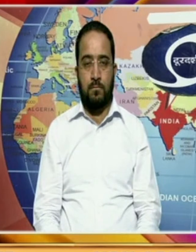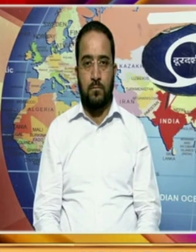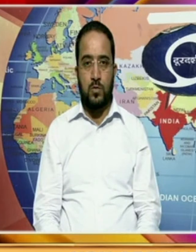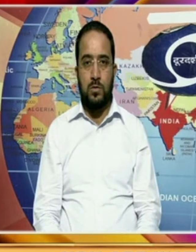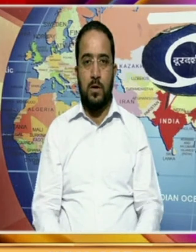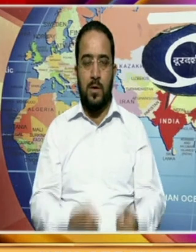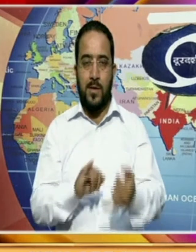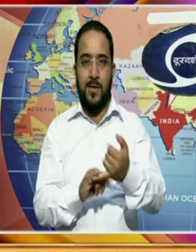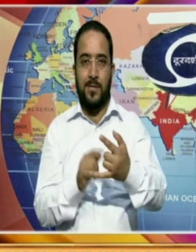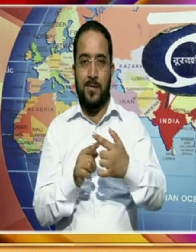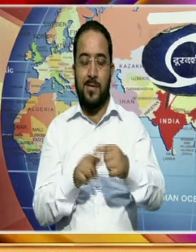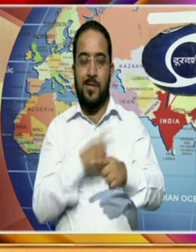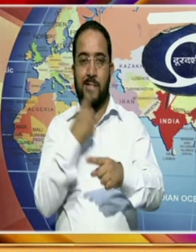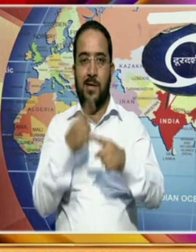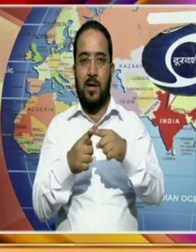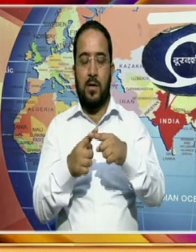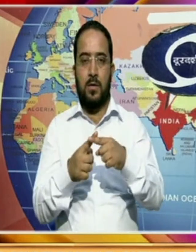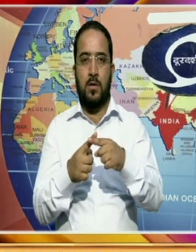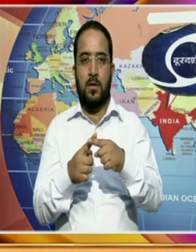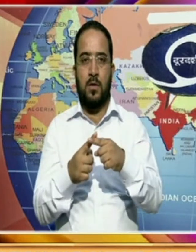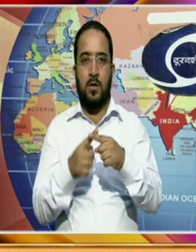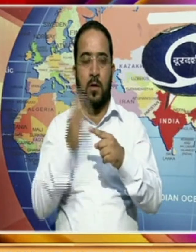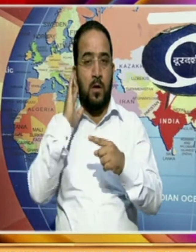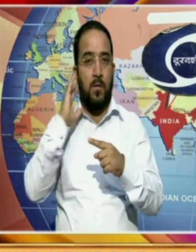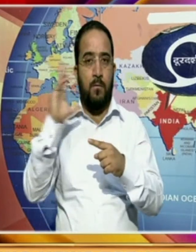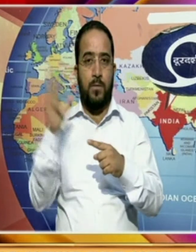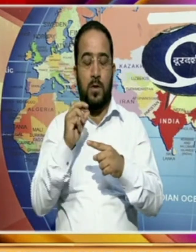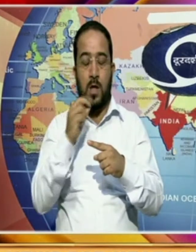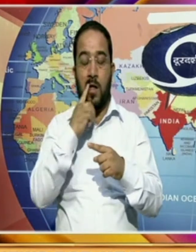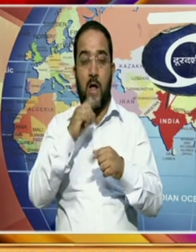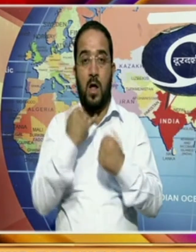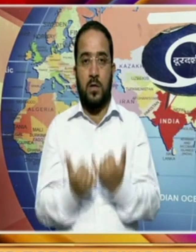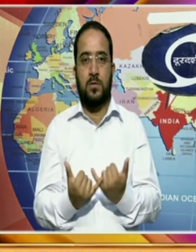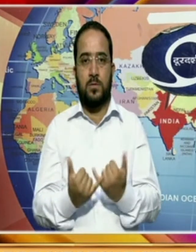स्टेट टैक्सेस डिपार्टमेंट कश्मीर की खसूसी तलाशी टीमों ने आज